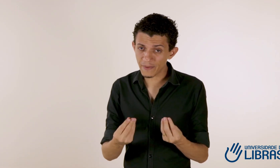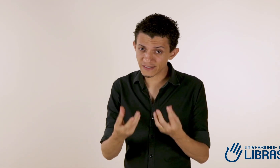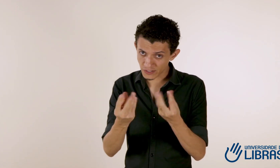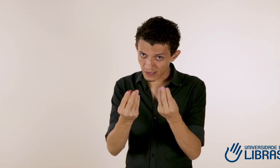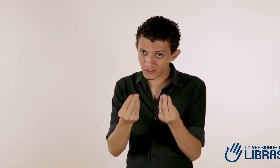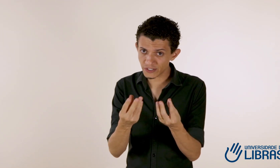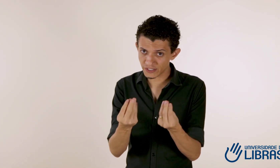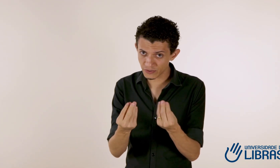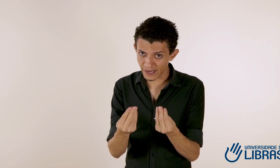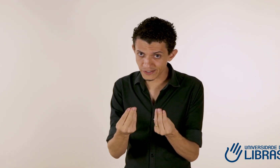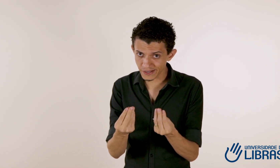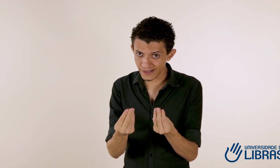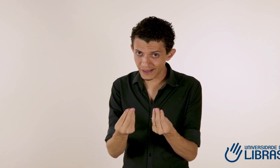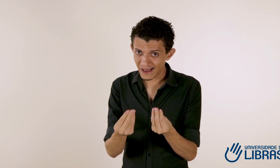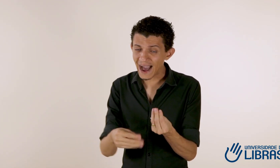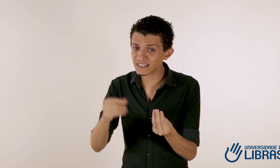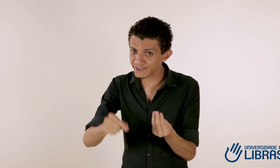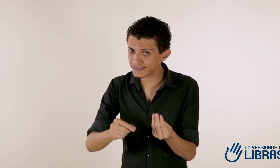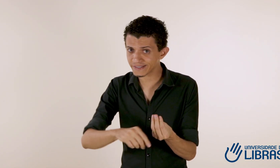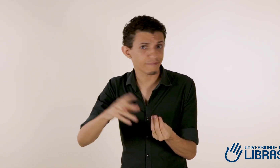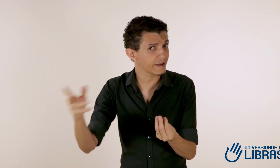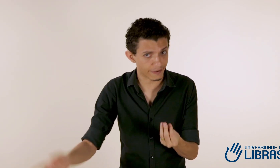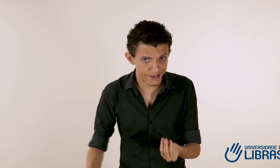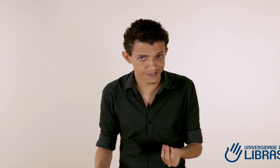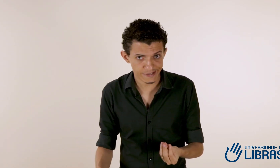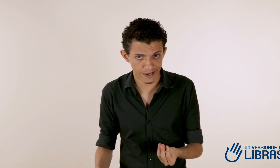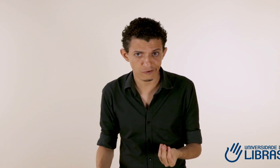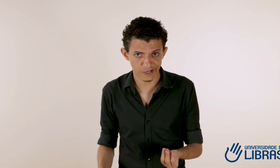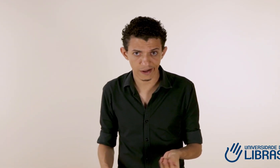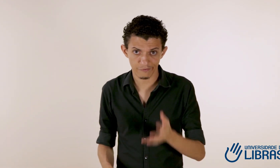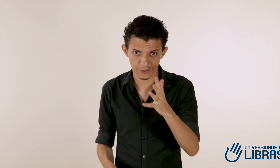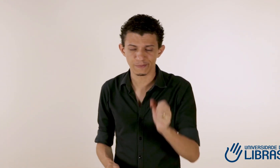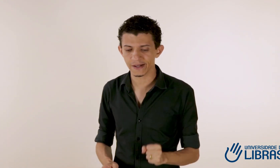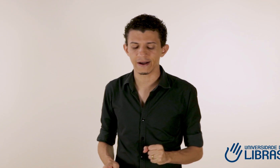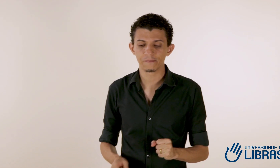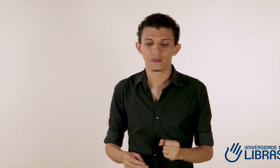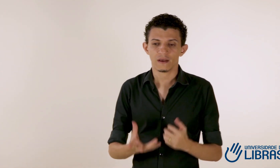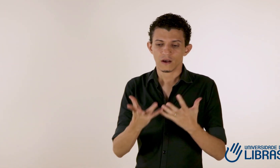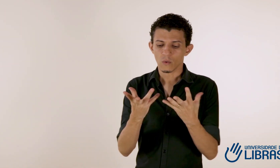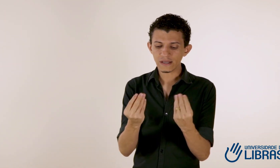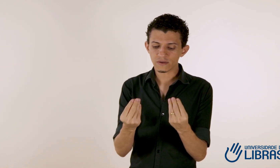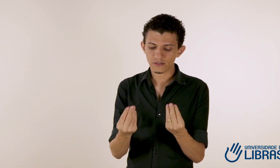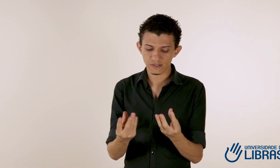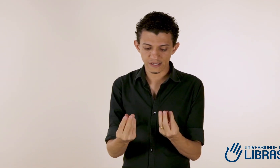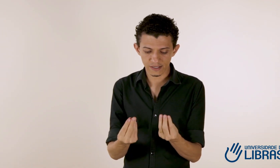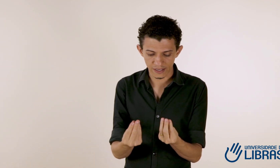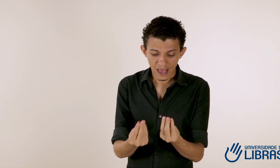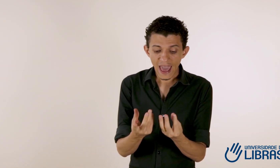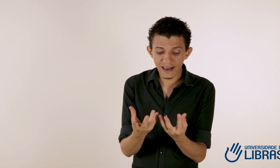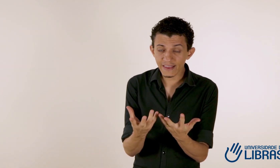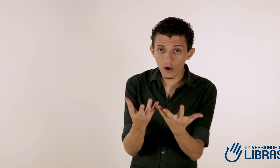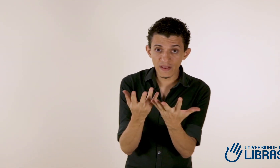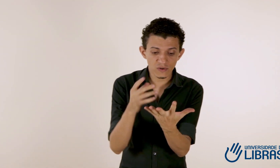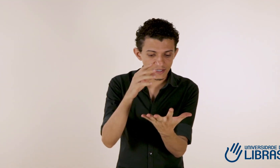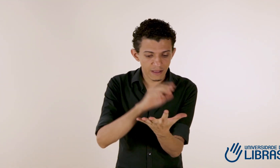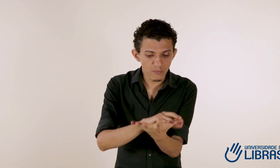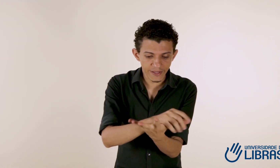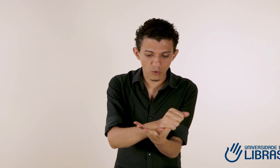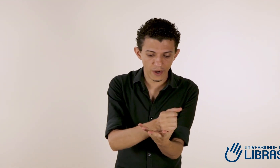Geralmente as situações de se usar isso aqui, às vezes também não é necessário usar. Vou te explicar. Quais situações usar isso aqui? É literalmente quando você tem muita coisa,